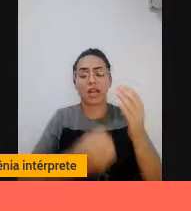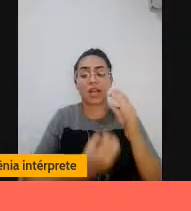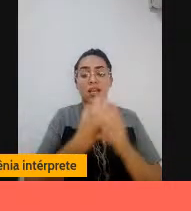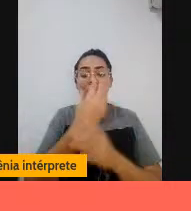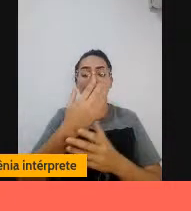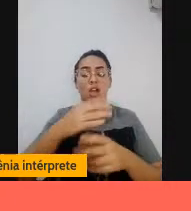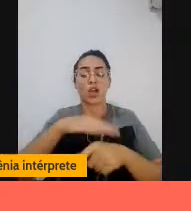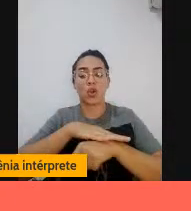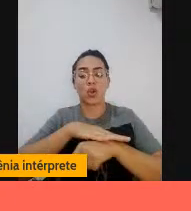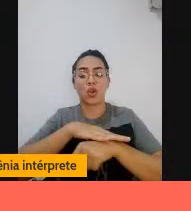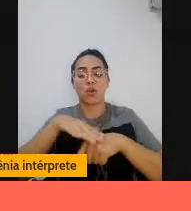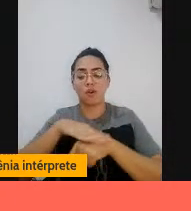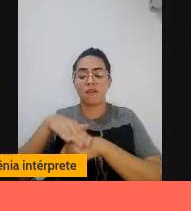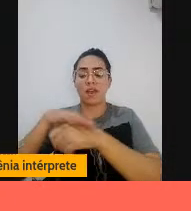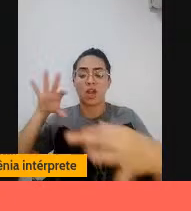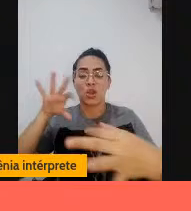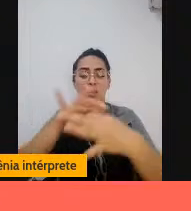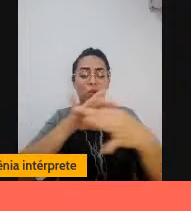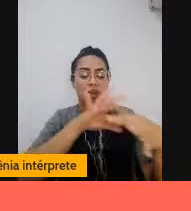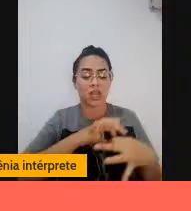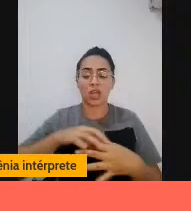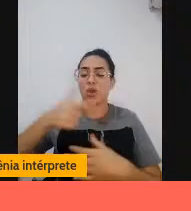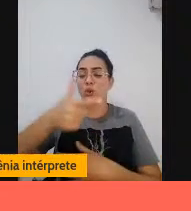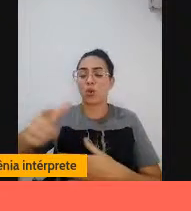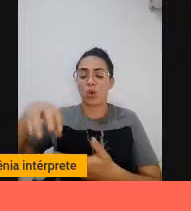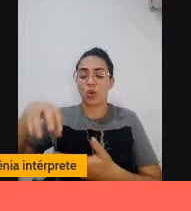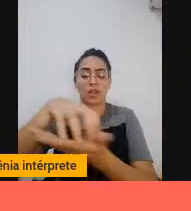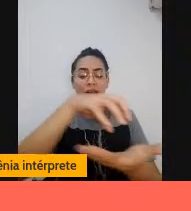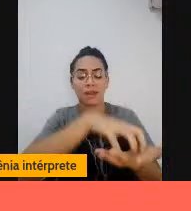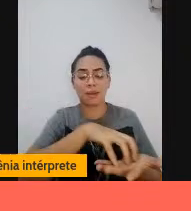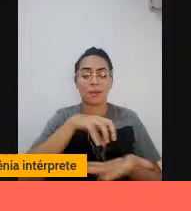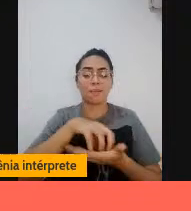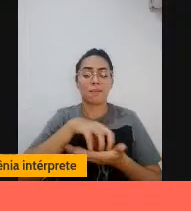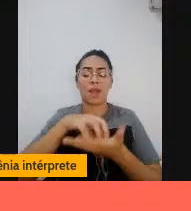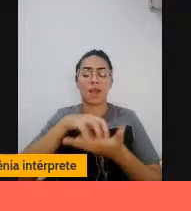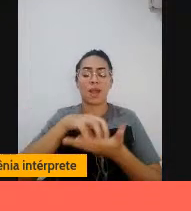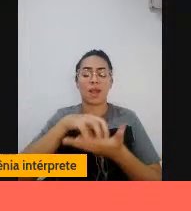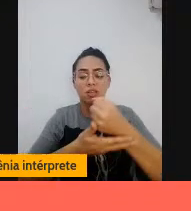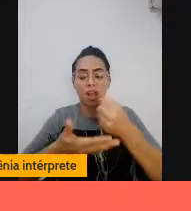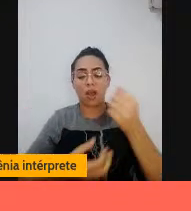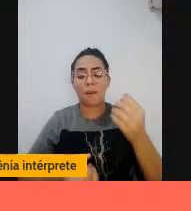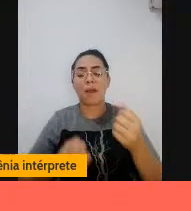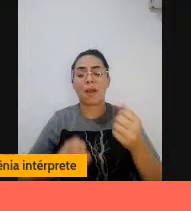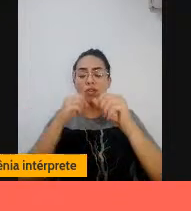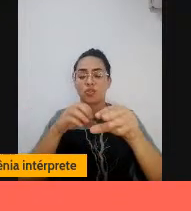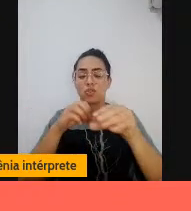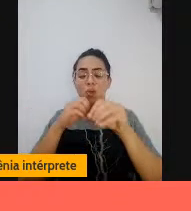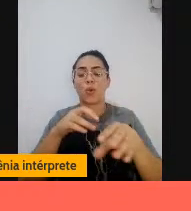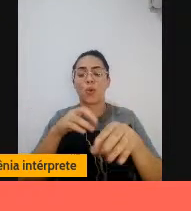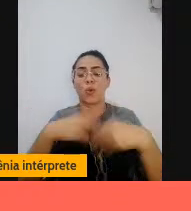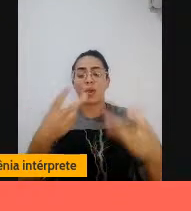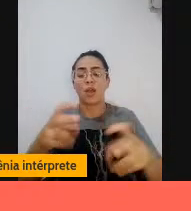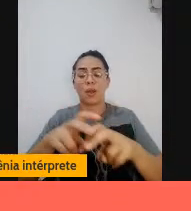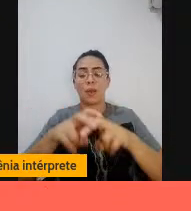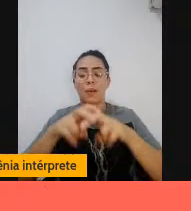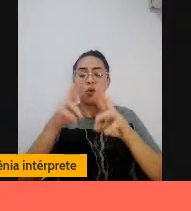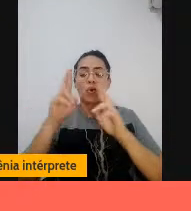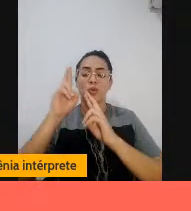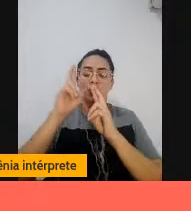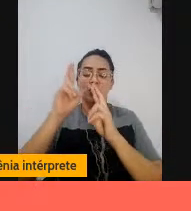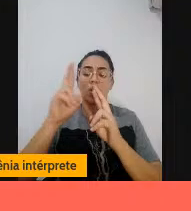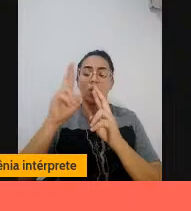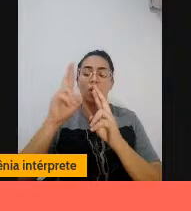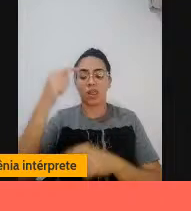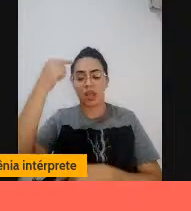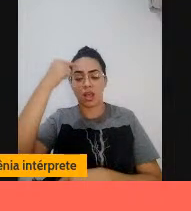diferentes departamentos, mas gerando bases de conhecimento. É isso que a gente espera. Eu penso que a gente